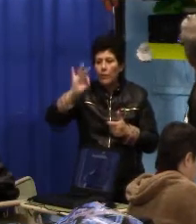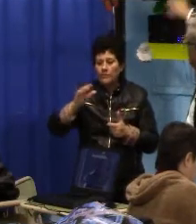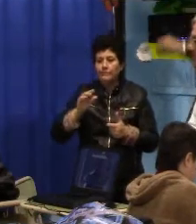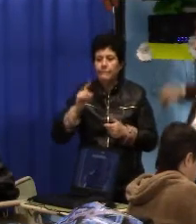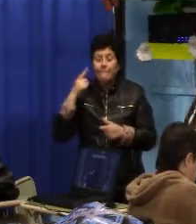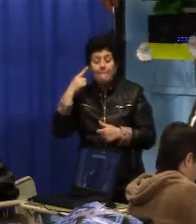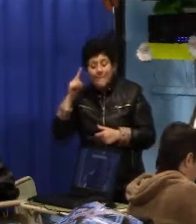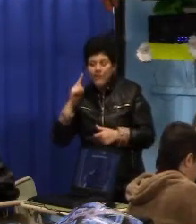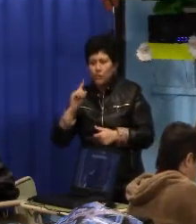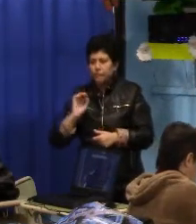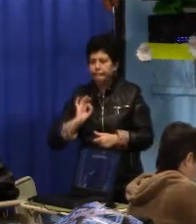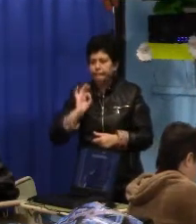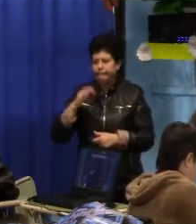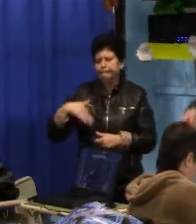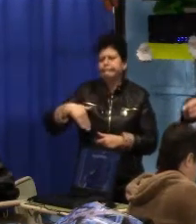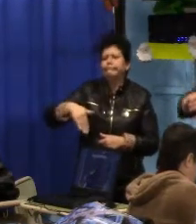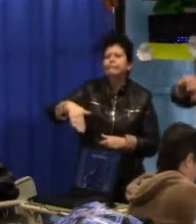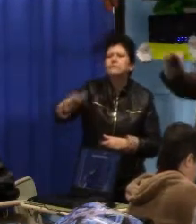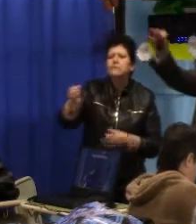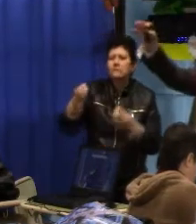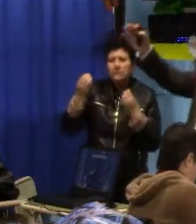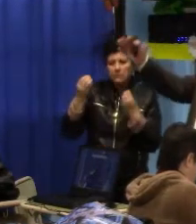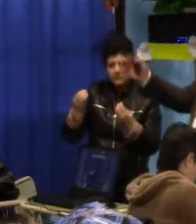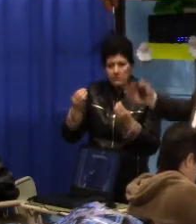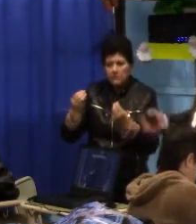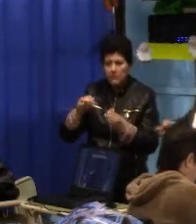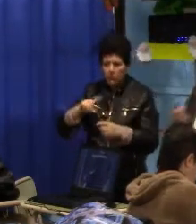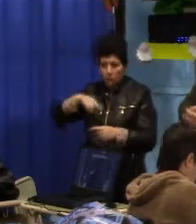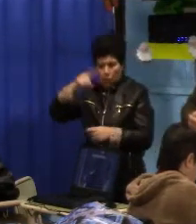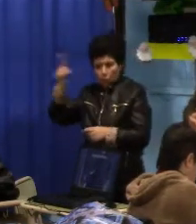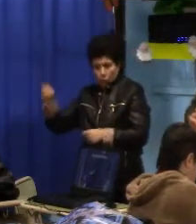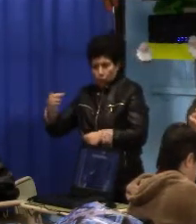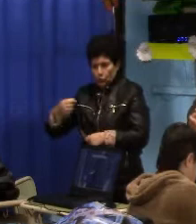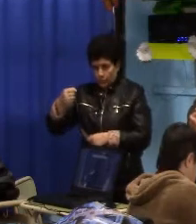Ezequías recibió mucha bendición de Dios.